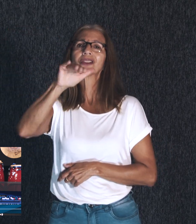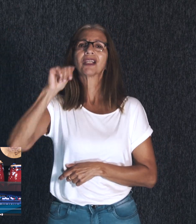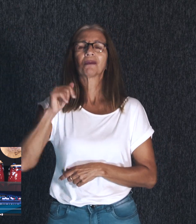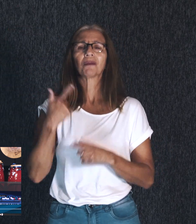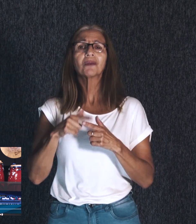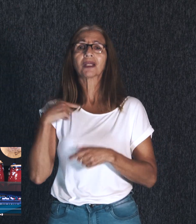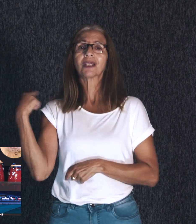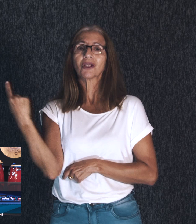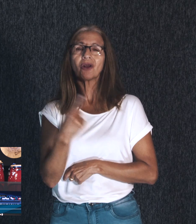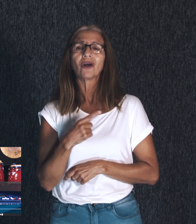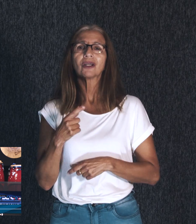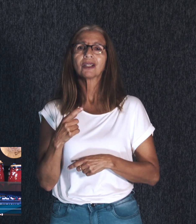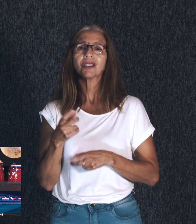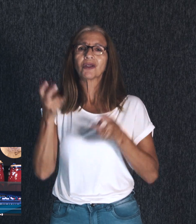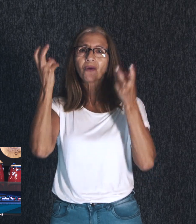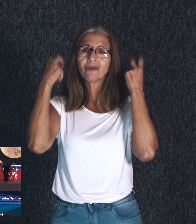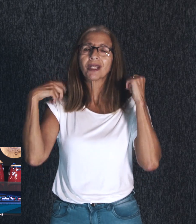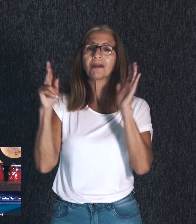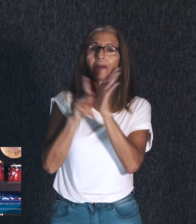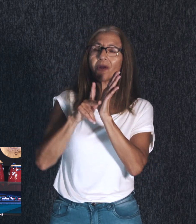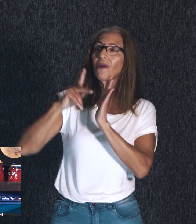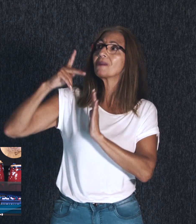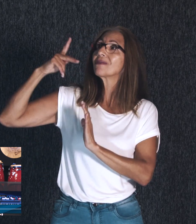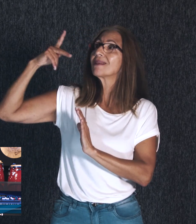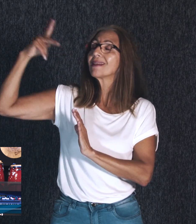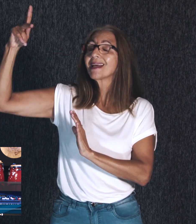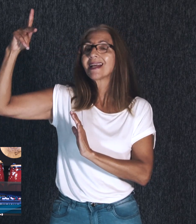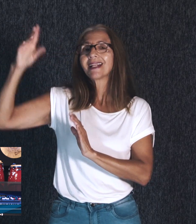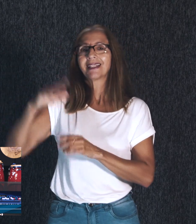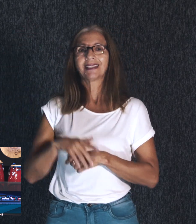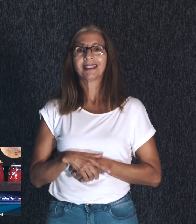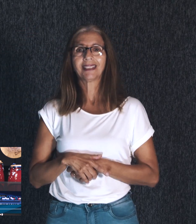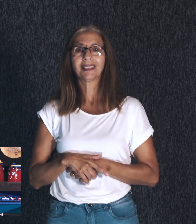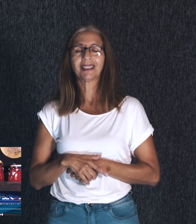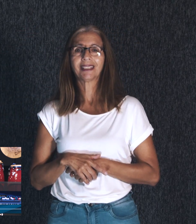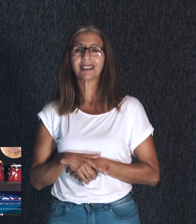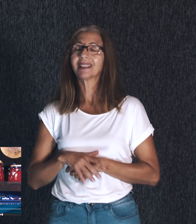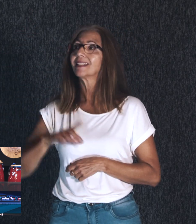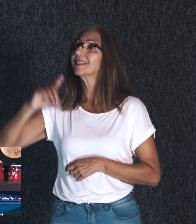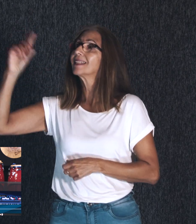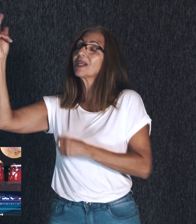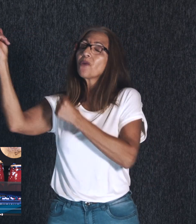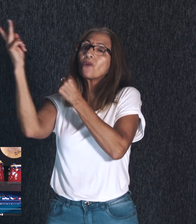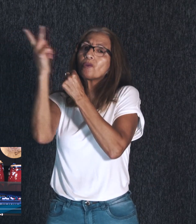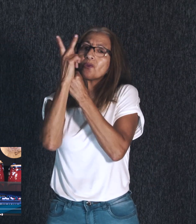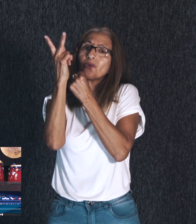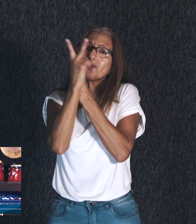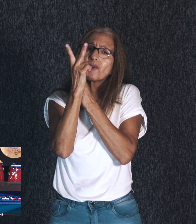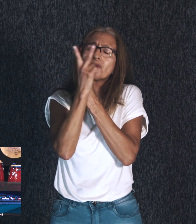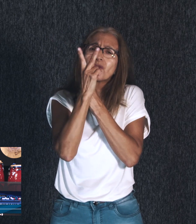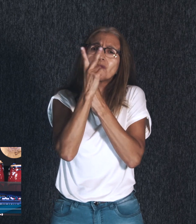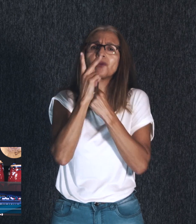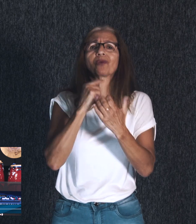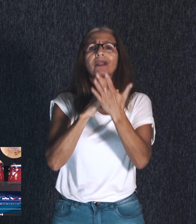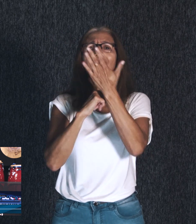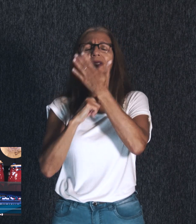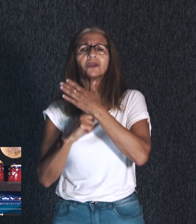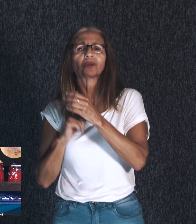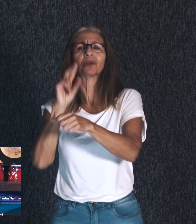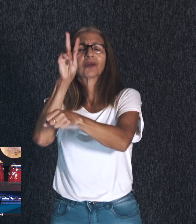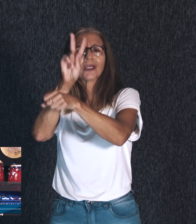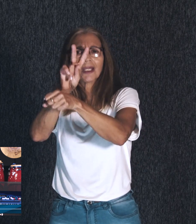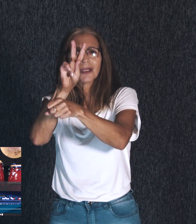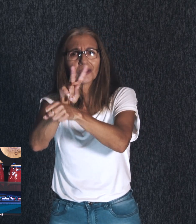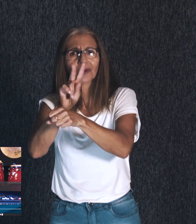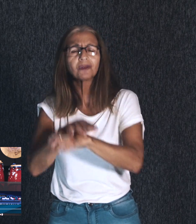dEle. Ele é o pastor. Ele é o nosso bom pastor. E nós somos ovelhas desse pastor. Por